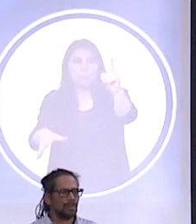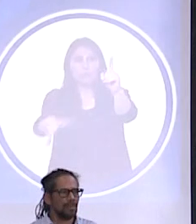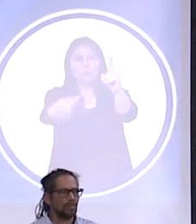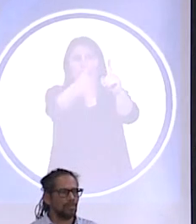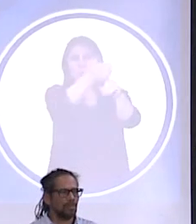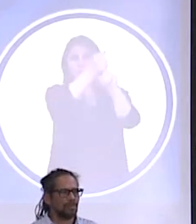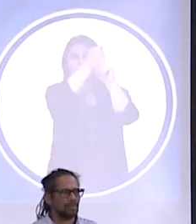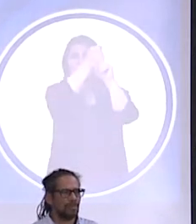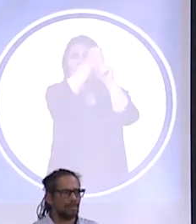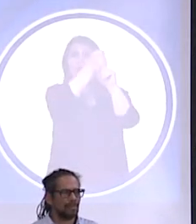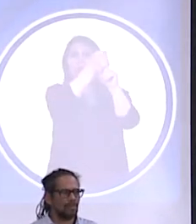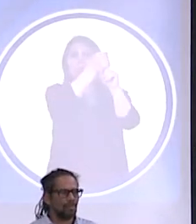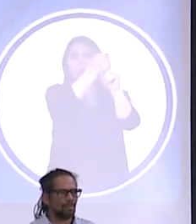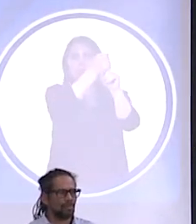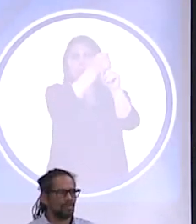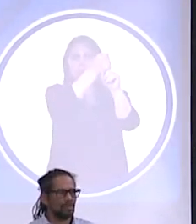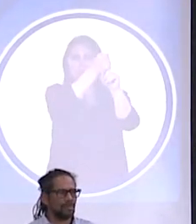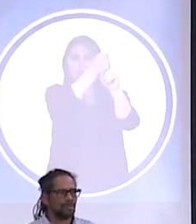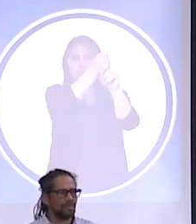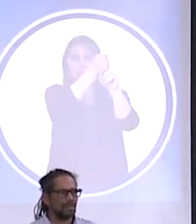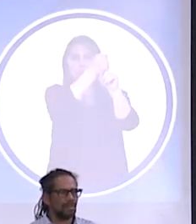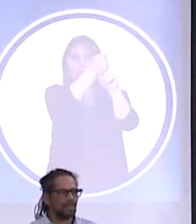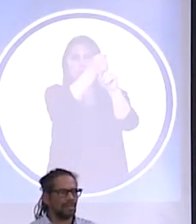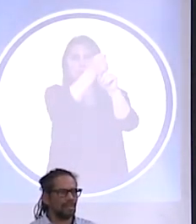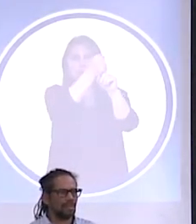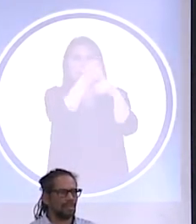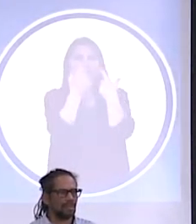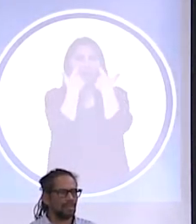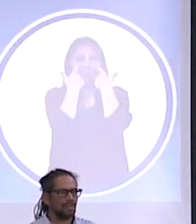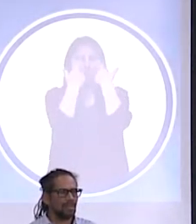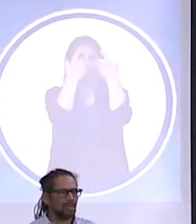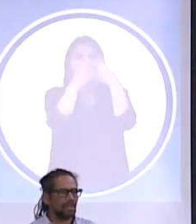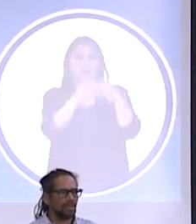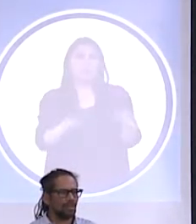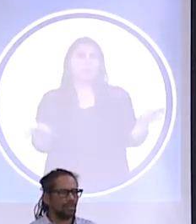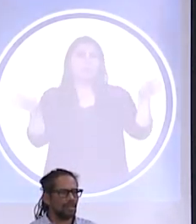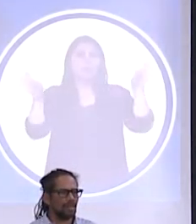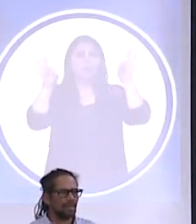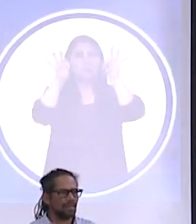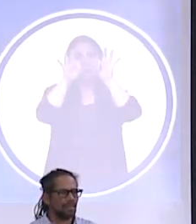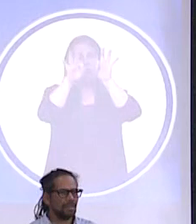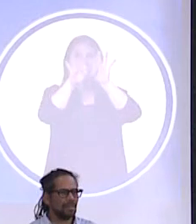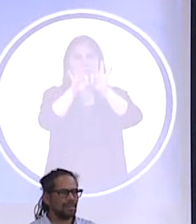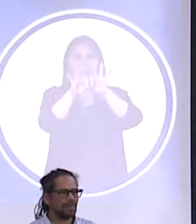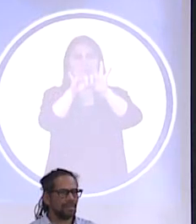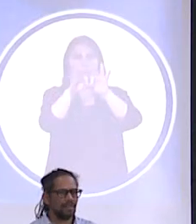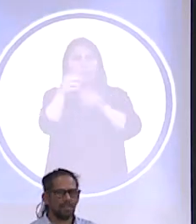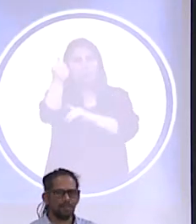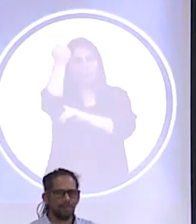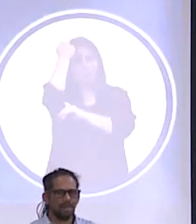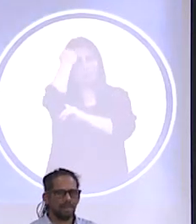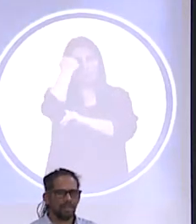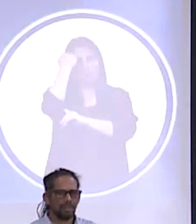tenemos que conquistar la gloria del